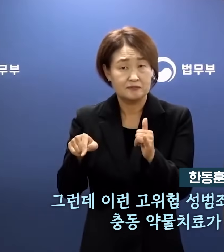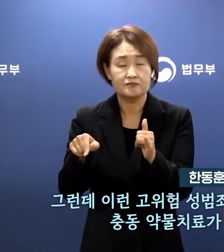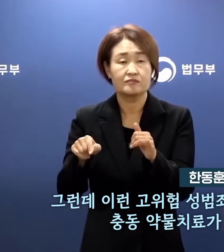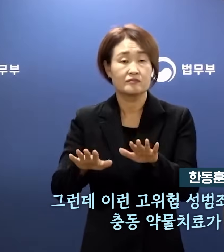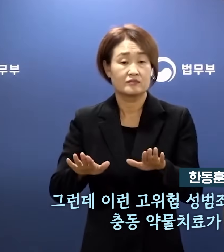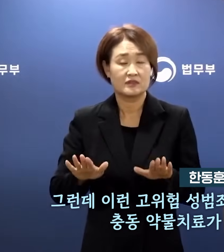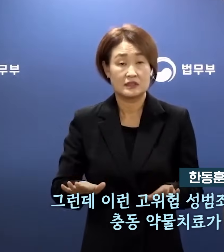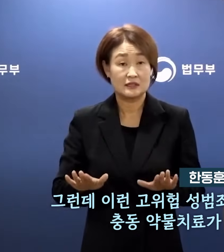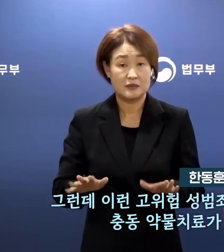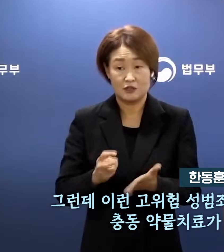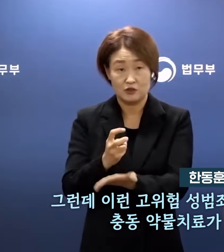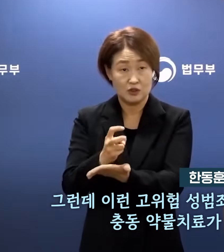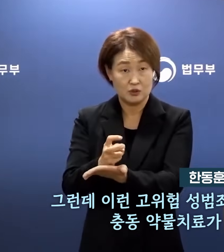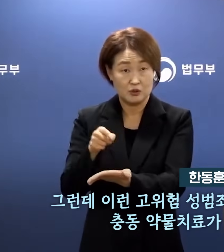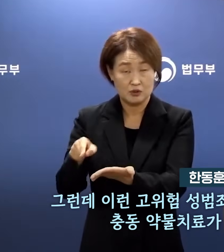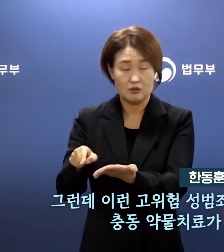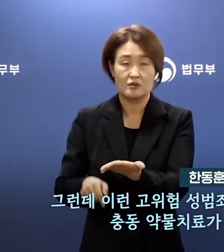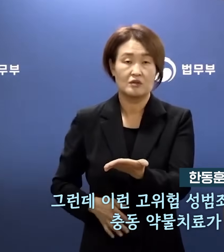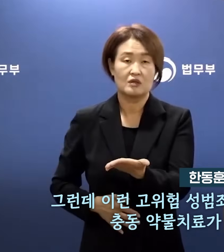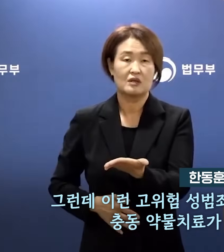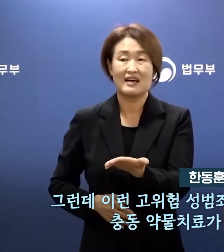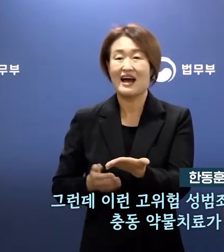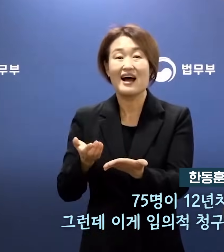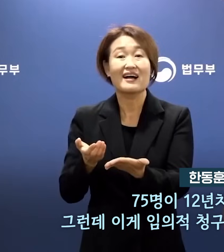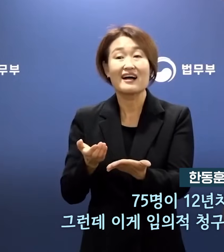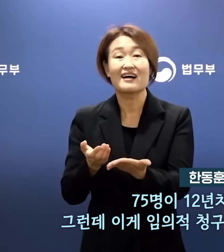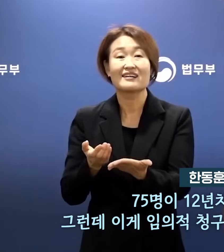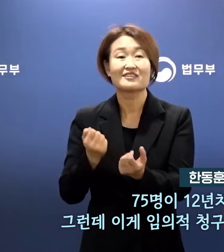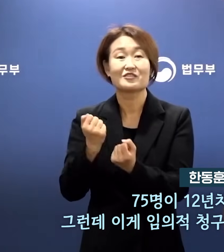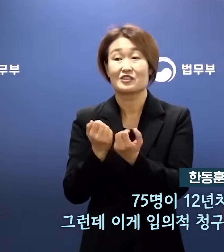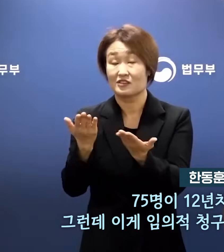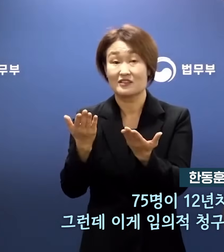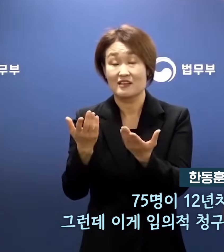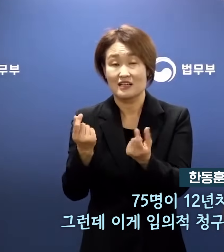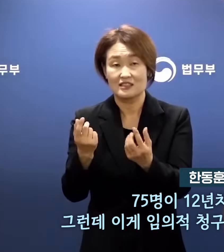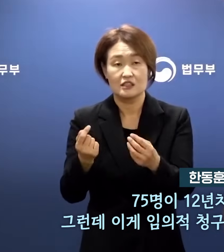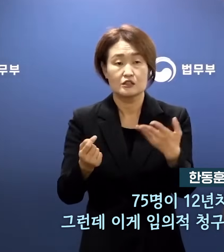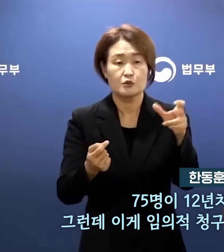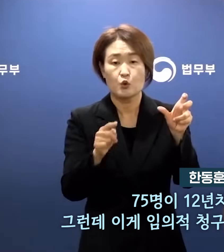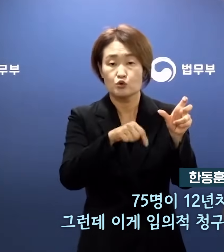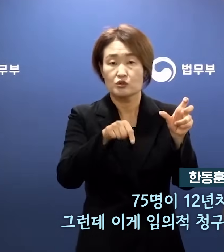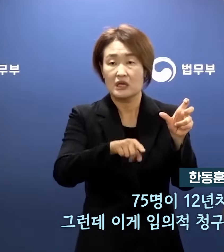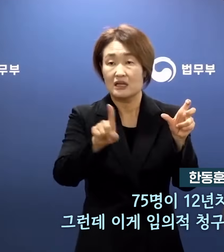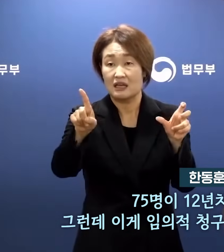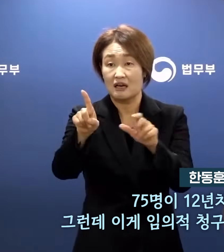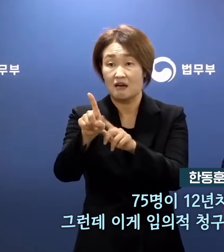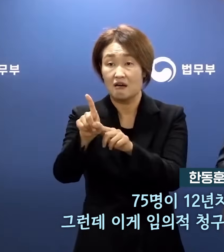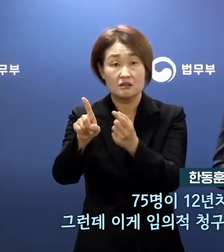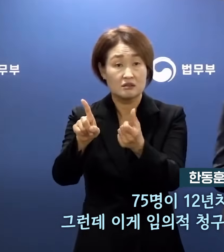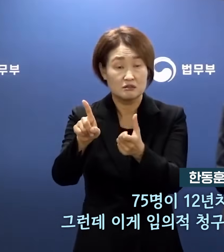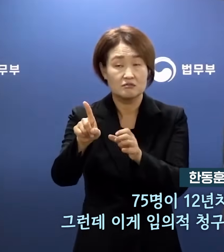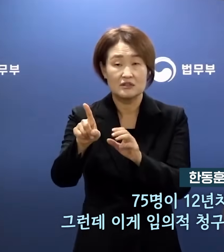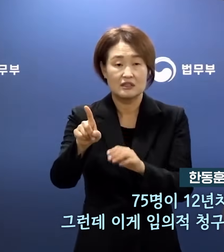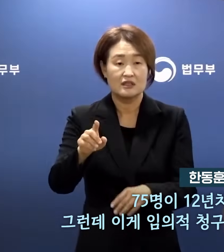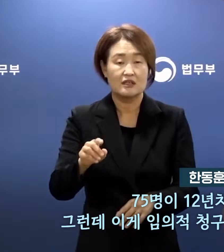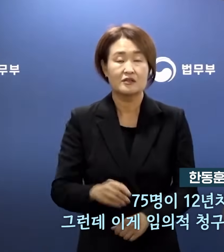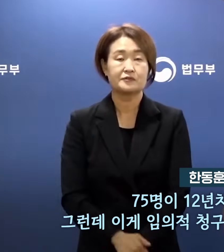지금 현재 제도는 성충동 약물치료가 아까 말씀드렸다시피 75명이 12년치고는 좀 적잖아요.